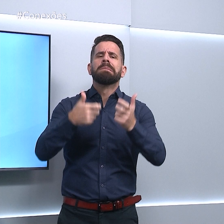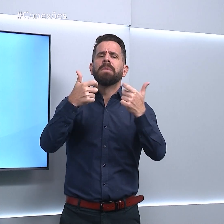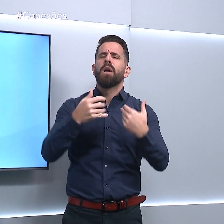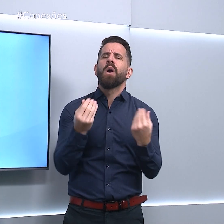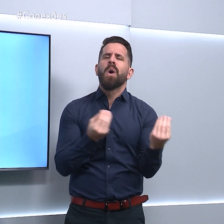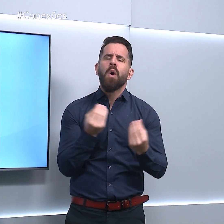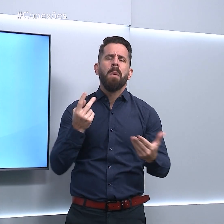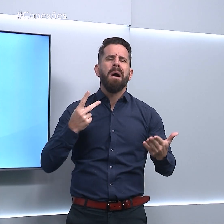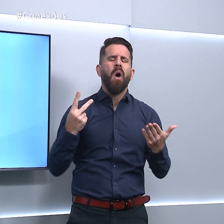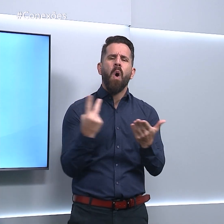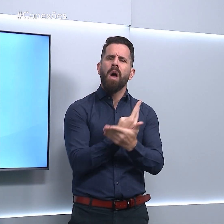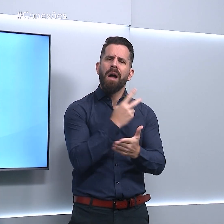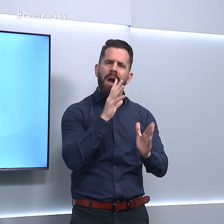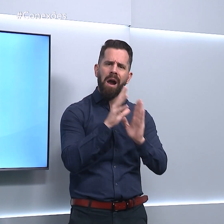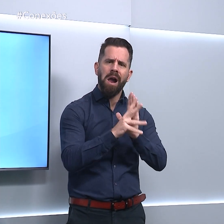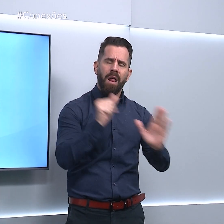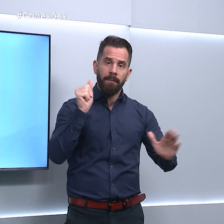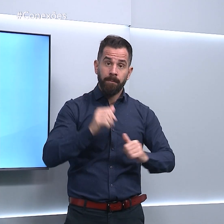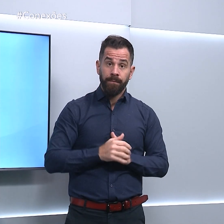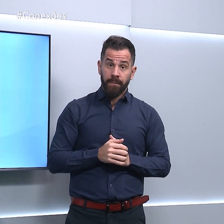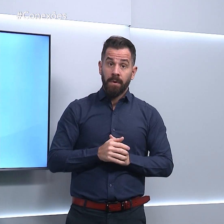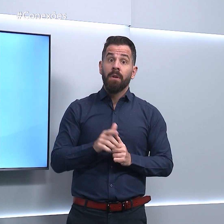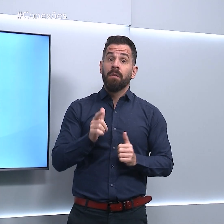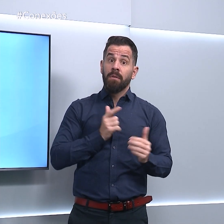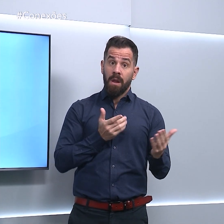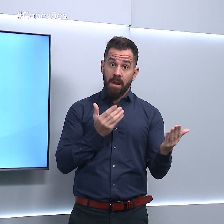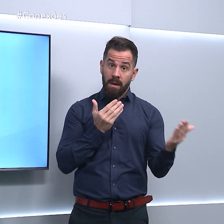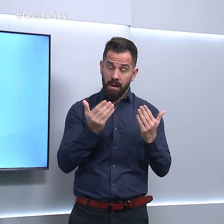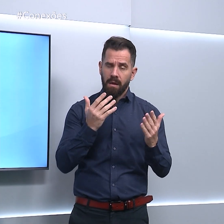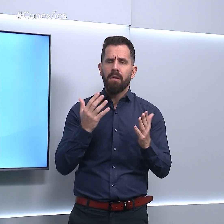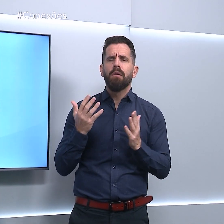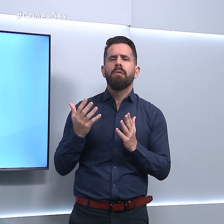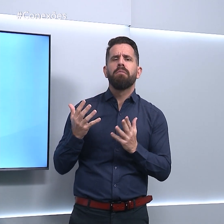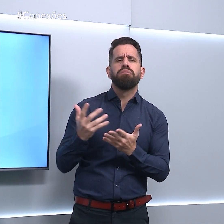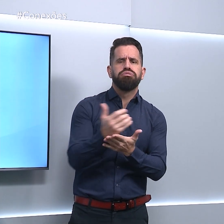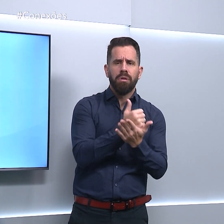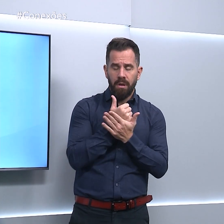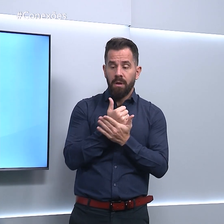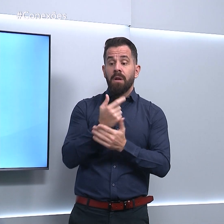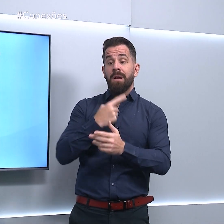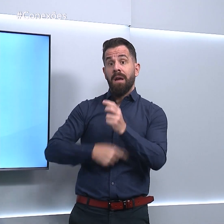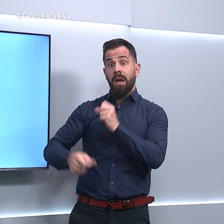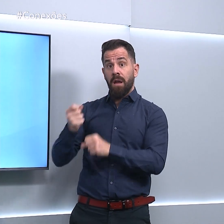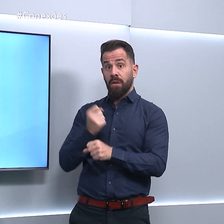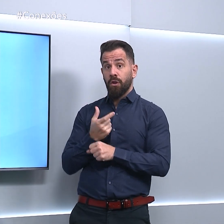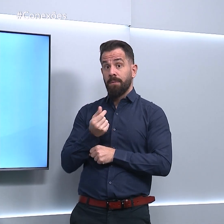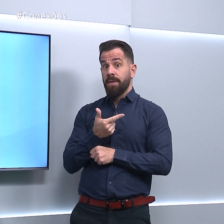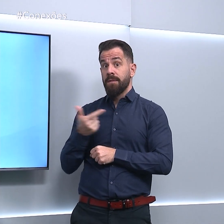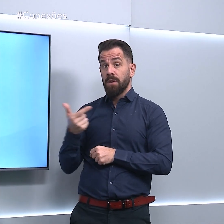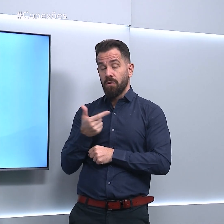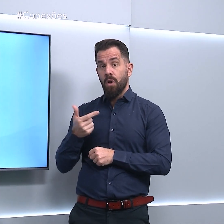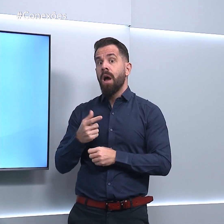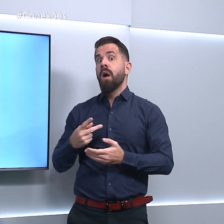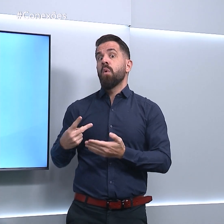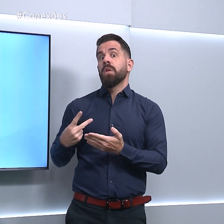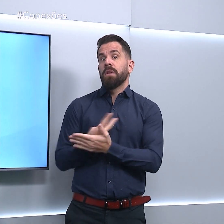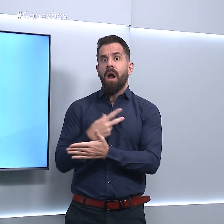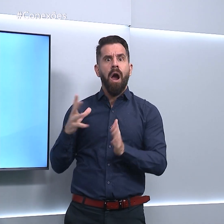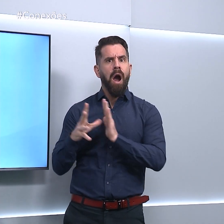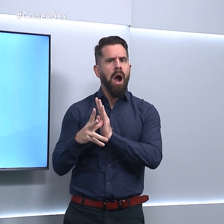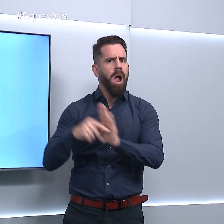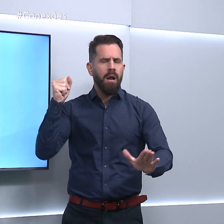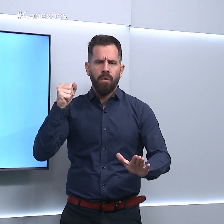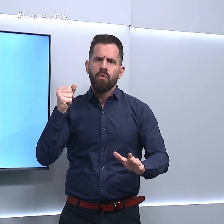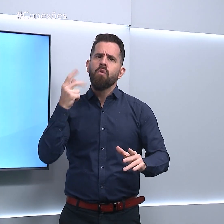Segundo o levantamento, até 2022, o roubo era a modalidade mais comum. No entanto, a partir do